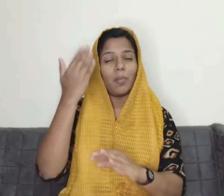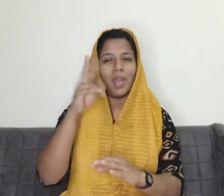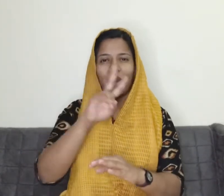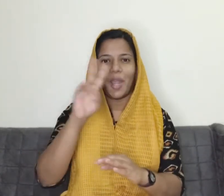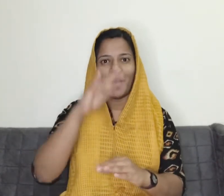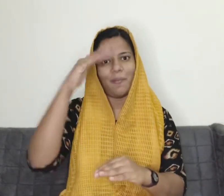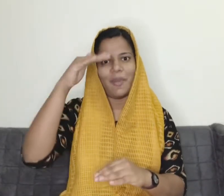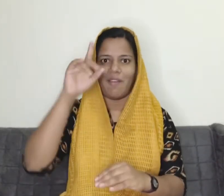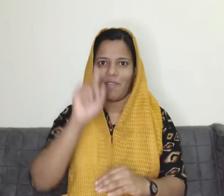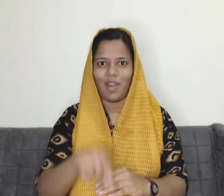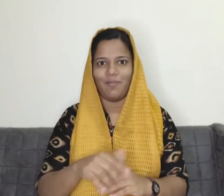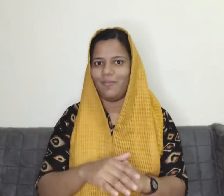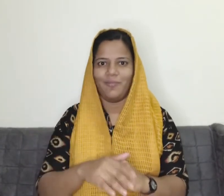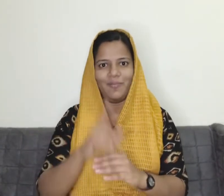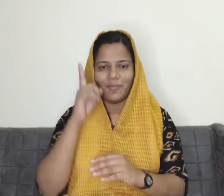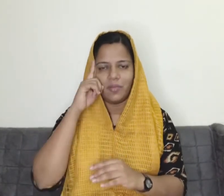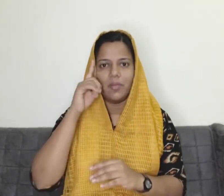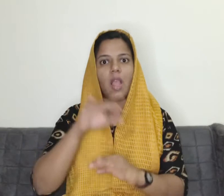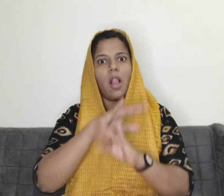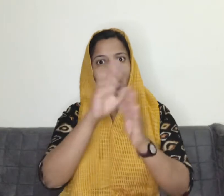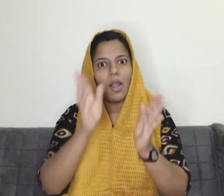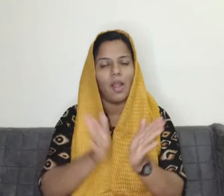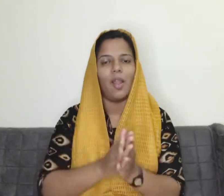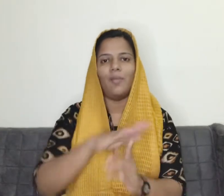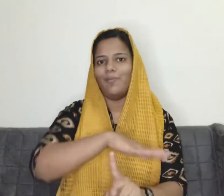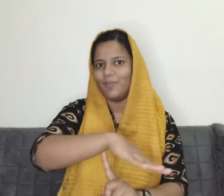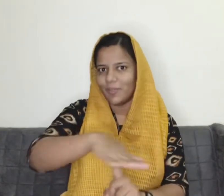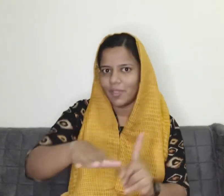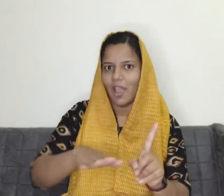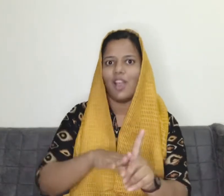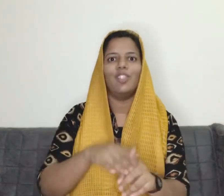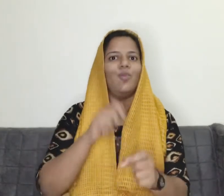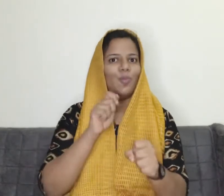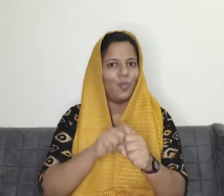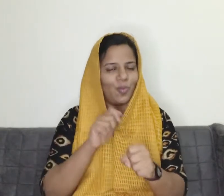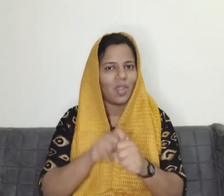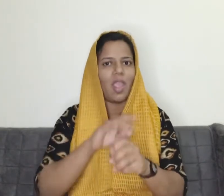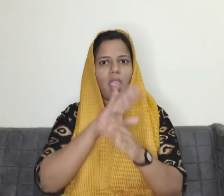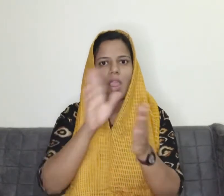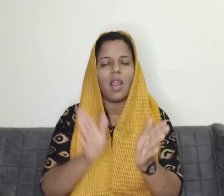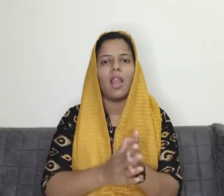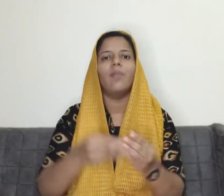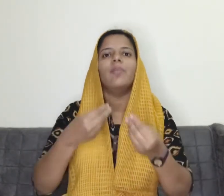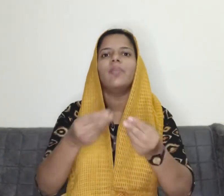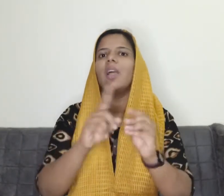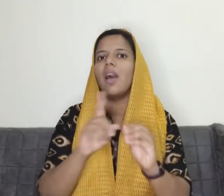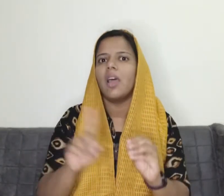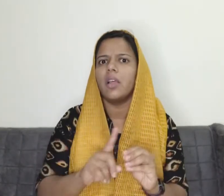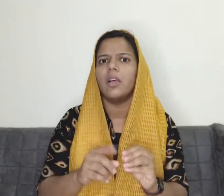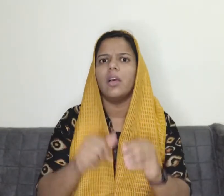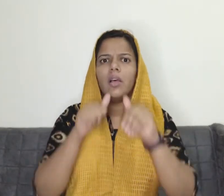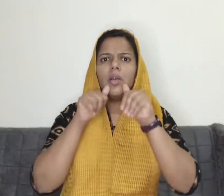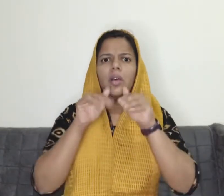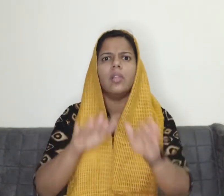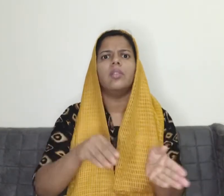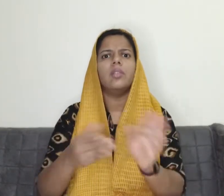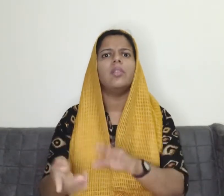വേണം. ഇതിനൊക്കെ വേണ്ടുന്ന സാഹചര്യങ്ങളെ ഒരുക്കി കൊയ്ത്തിന് കാലാവധി പാലിച്ചു തരികയും ചെയ്യുന്ന നമ്മുടെ, അപ്പം ഇതെല്ലാം അനുഗ്രഹമാക്കി തരുന്ന